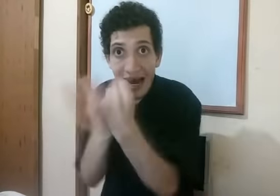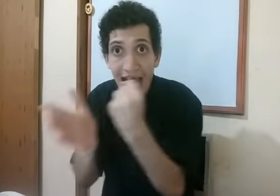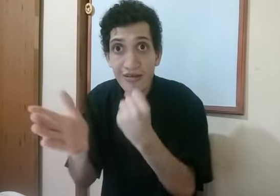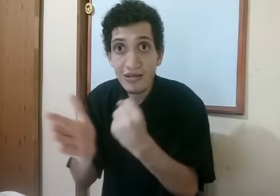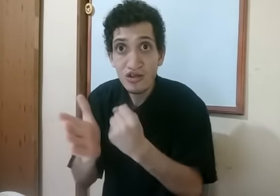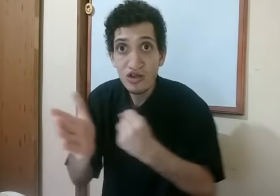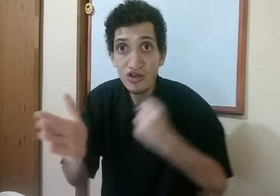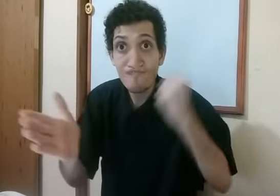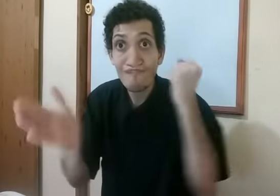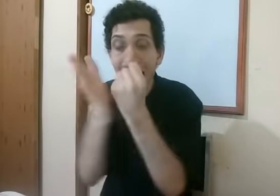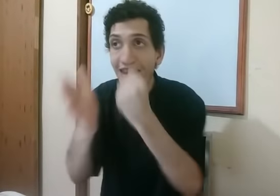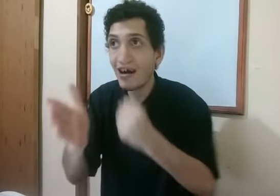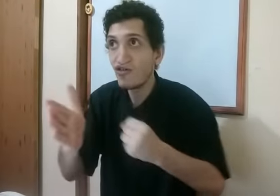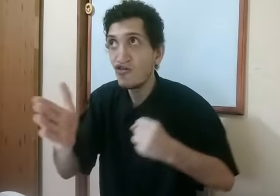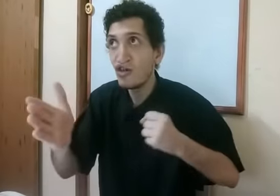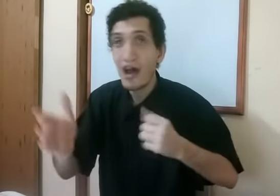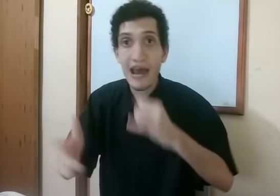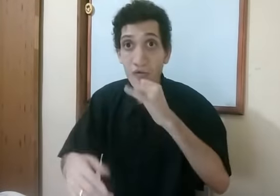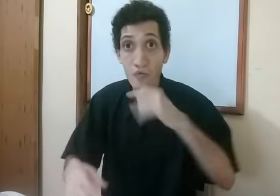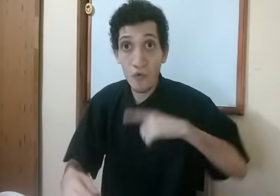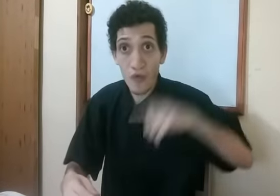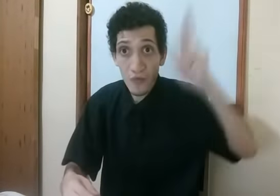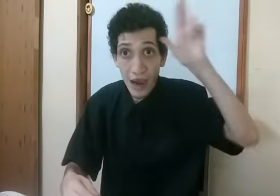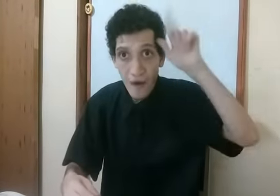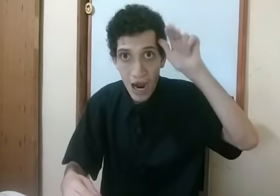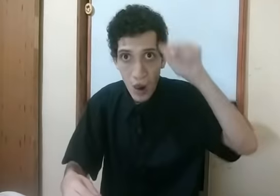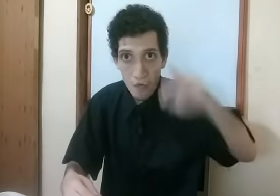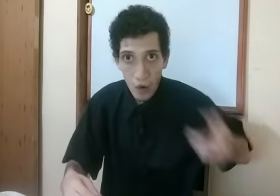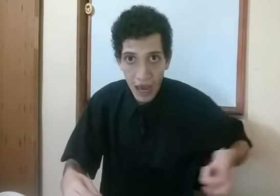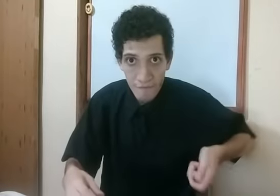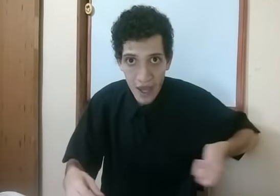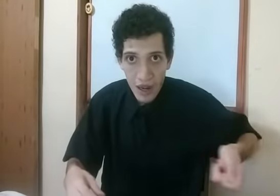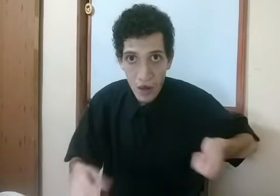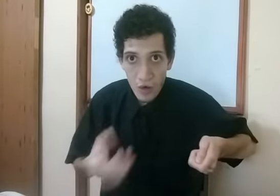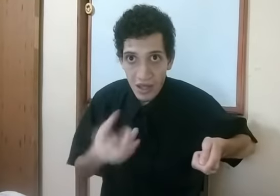marcar, e marca, e eu tenho a vala, eu vou lá, pego aquele coisa,